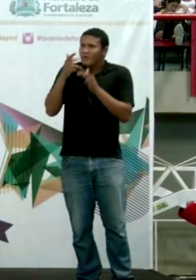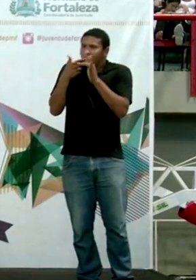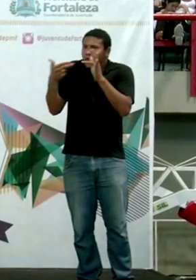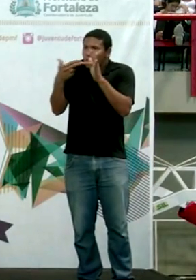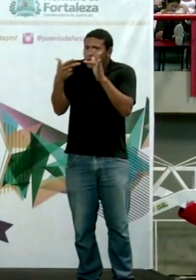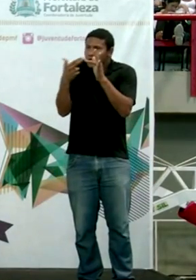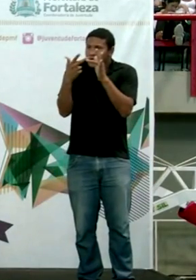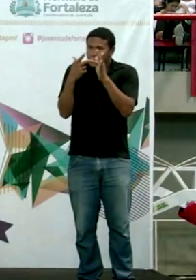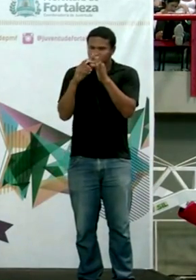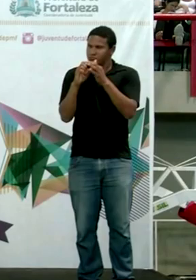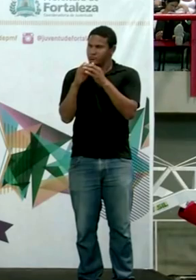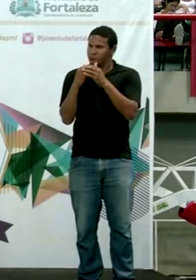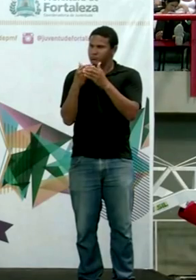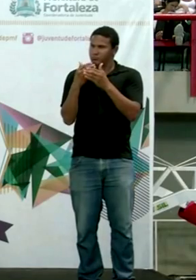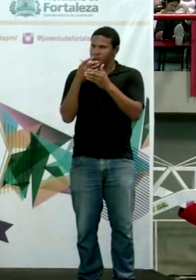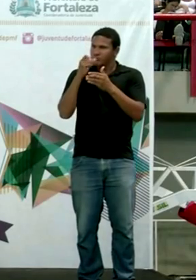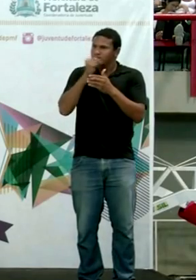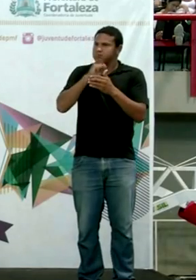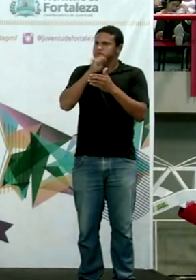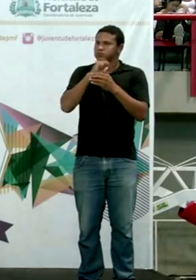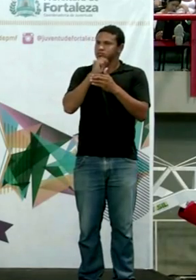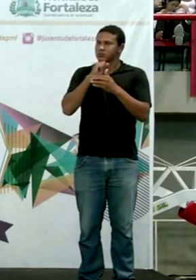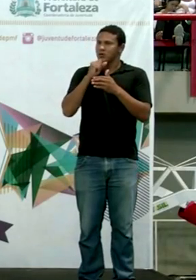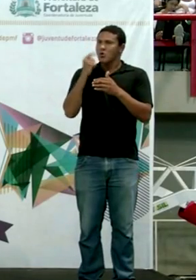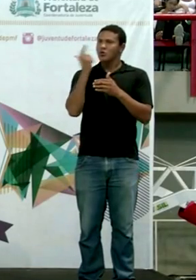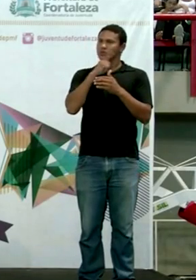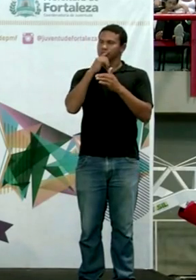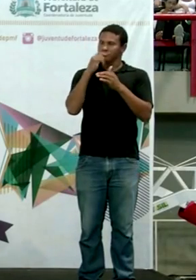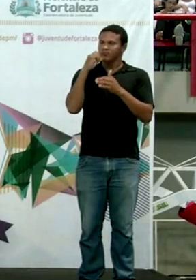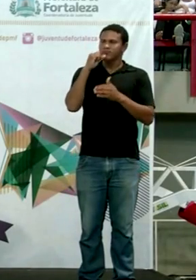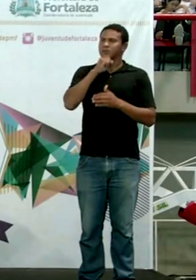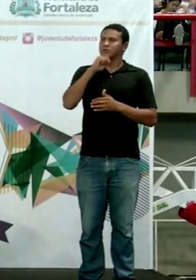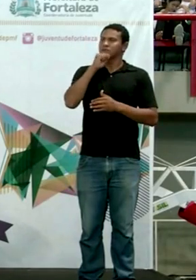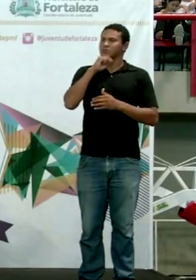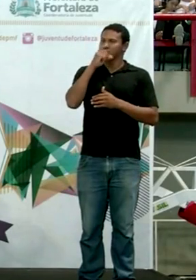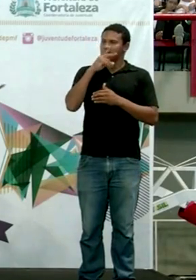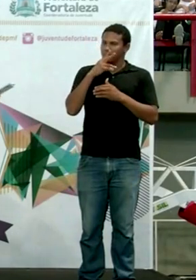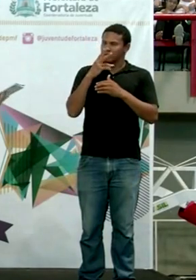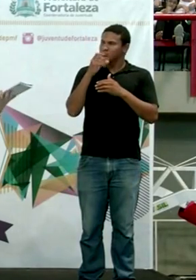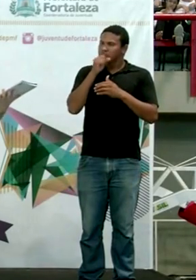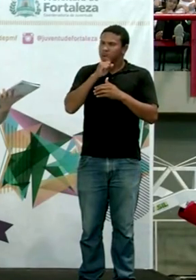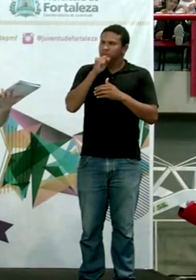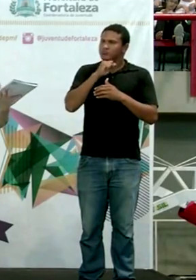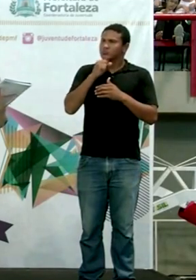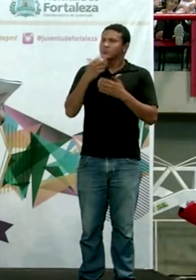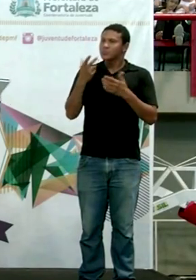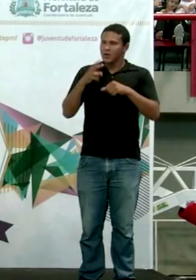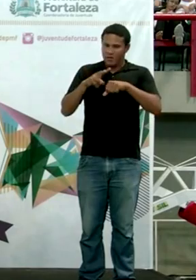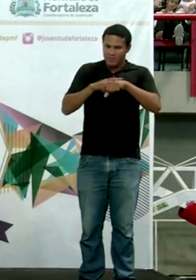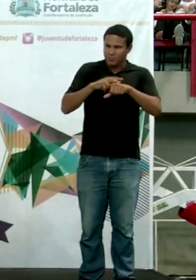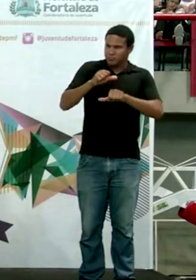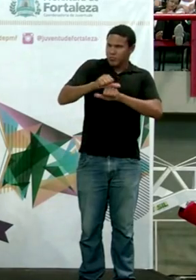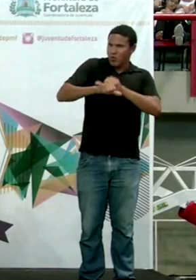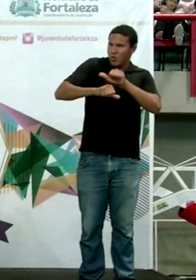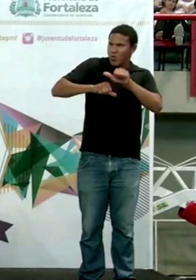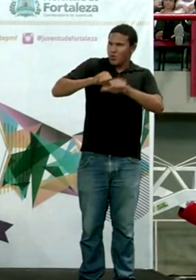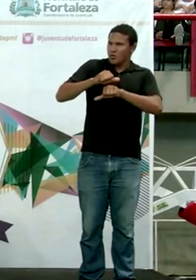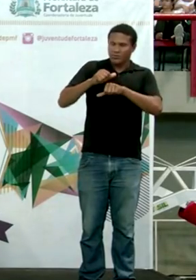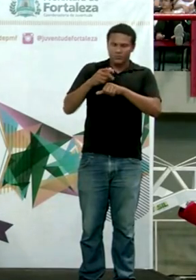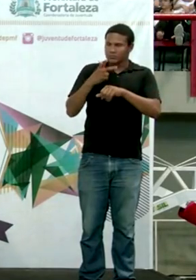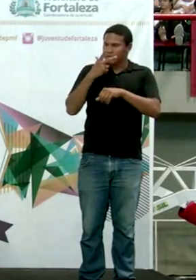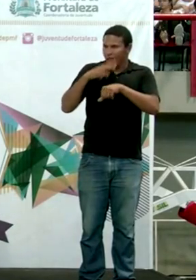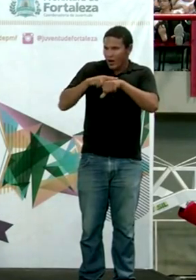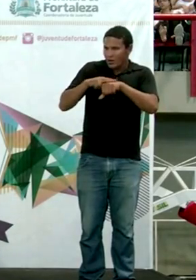de dentro. Amadurecimento dos frutos, germinação da semente, broto, elongação do